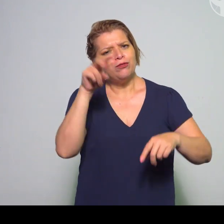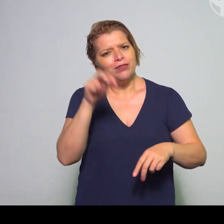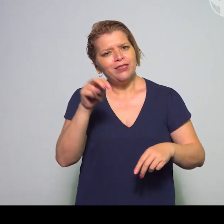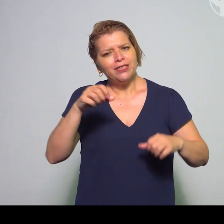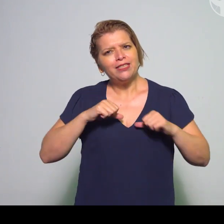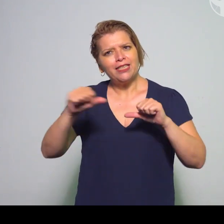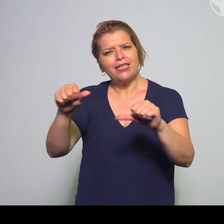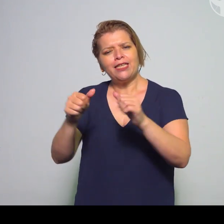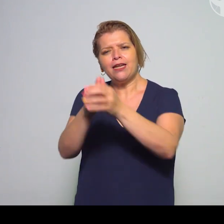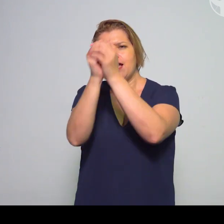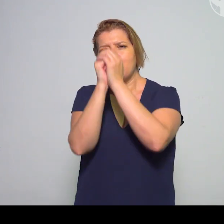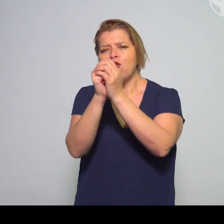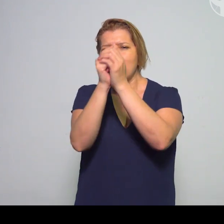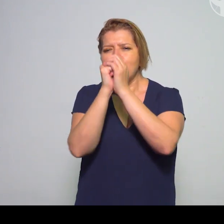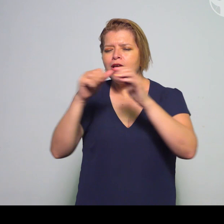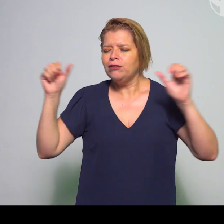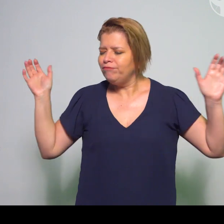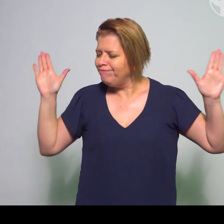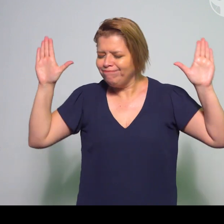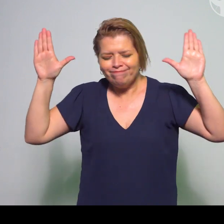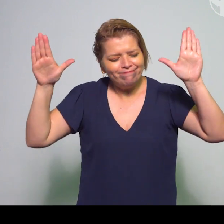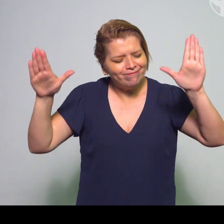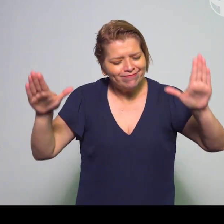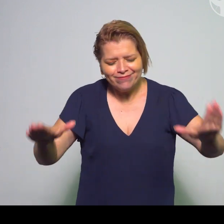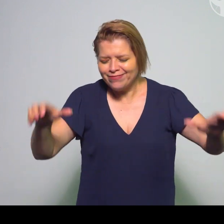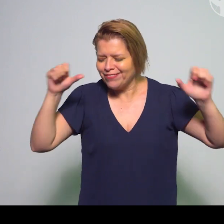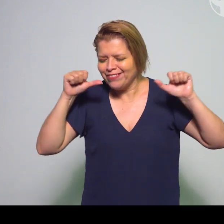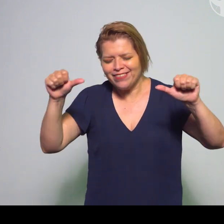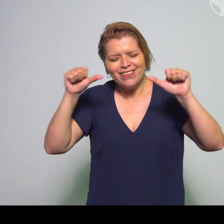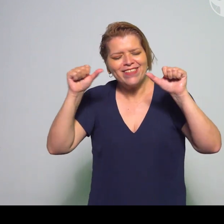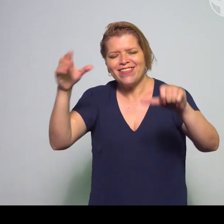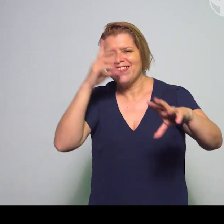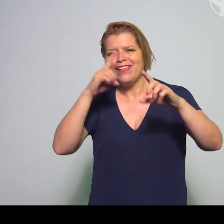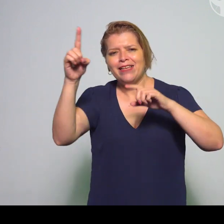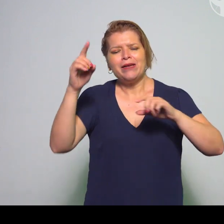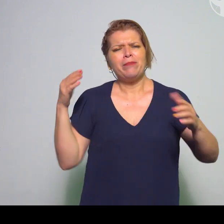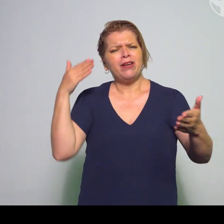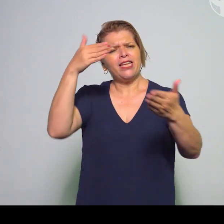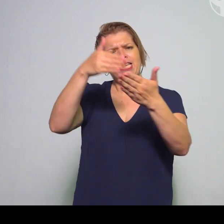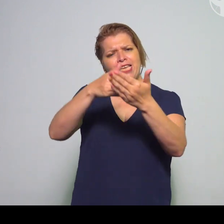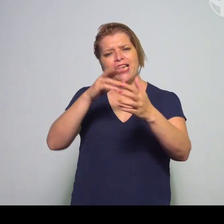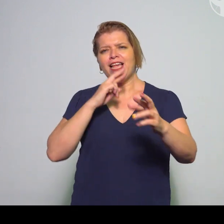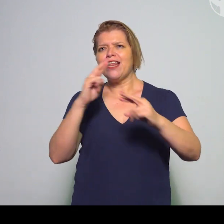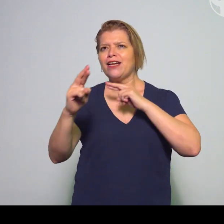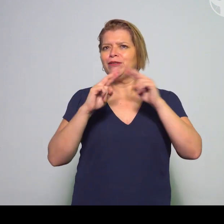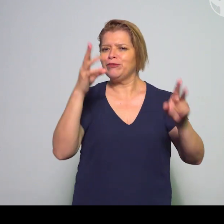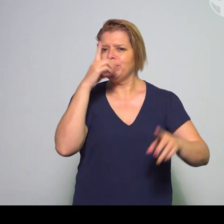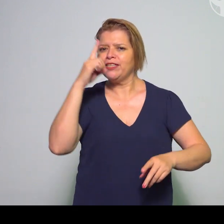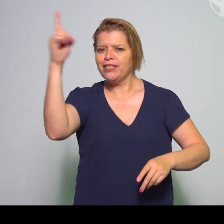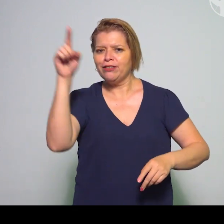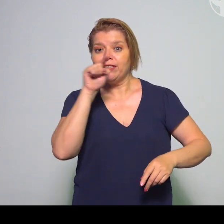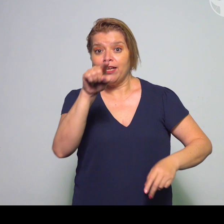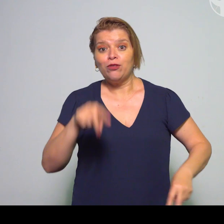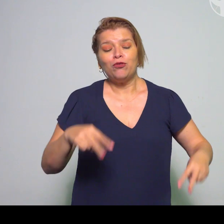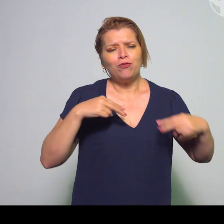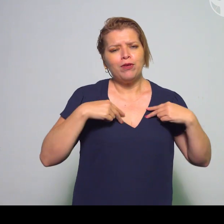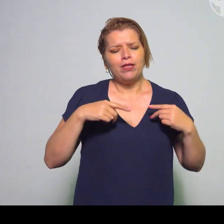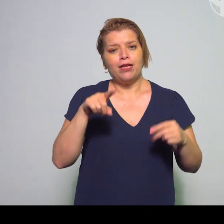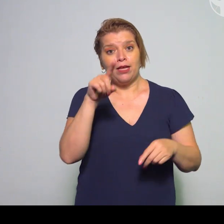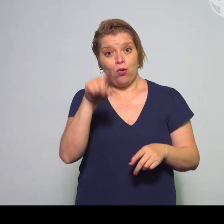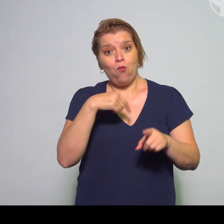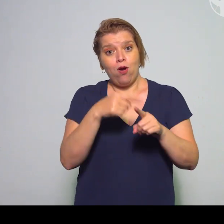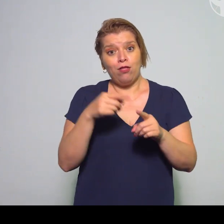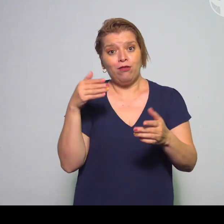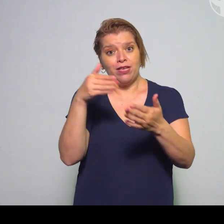necesitas seguir adorando y necesitas seguir adorando para que esa respuesta en el momento en que menos